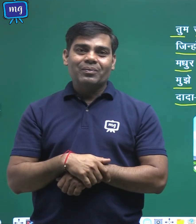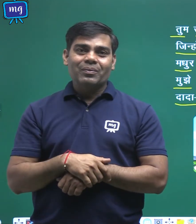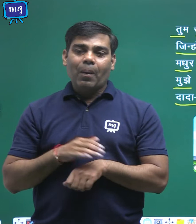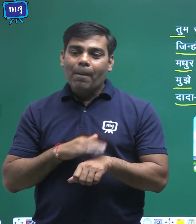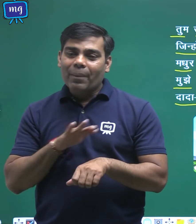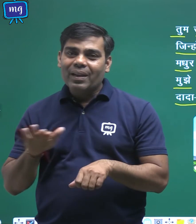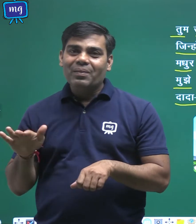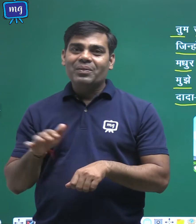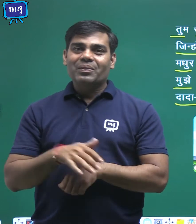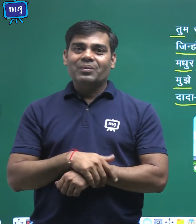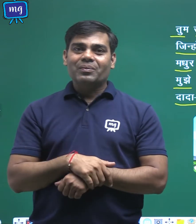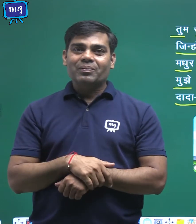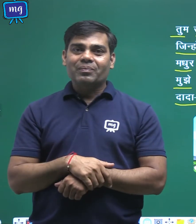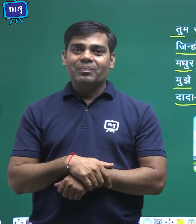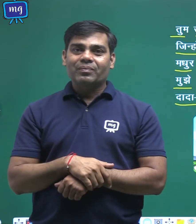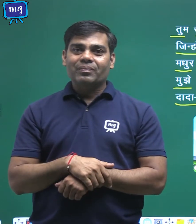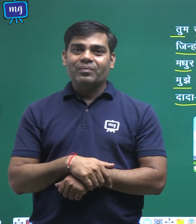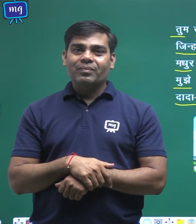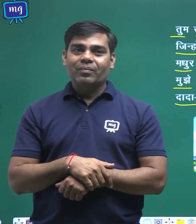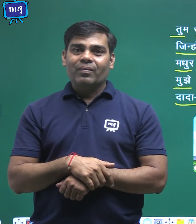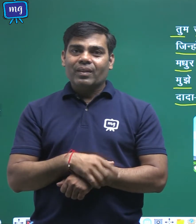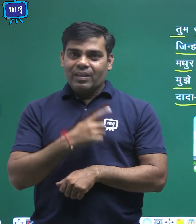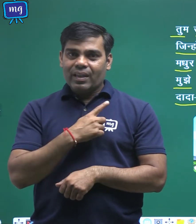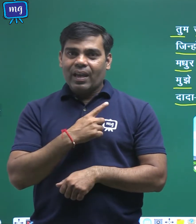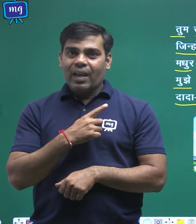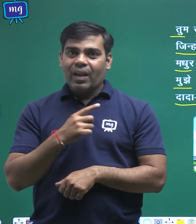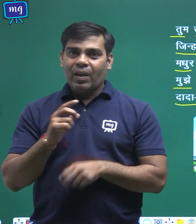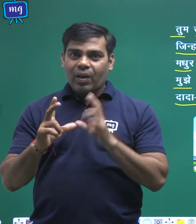प्यारे बच्चों, यह वार्तालाप